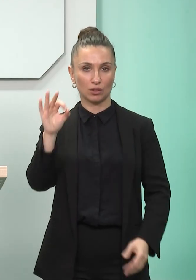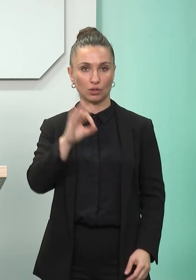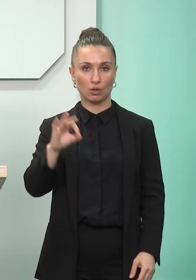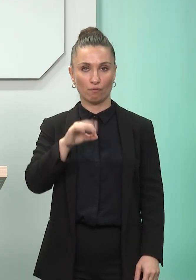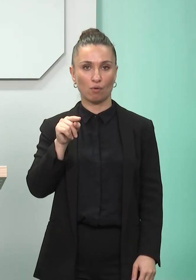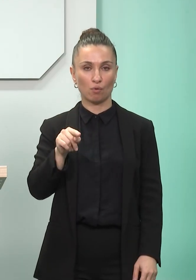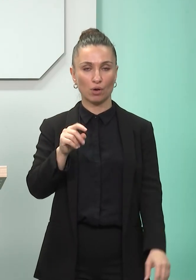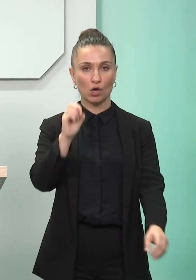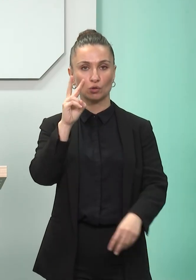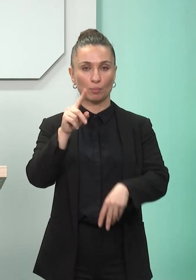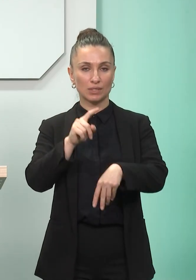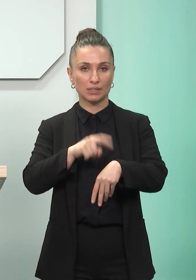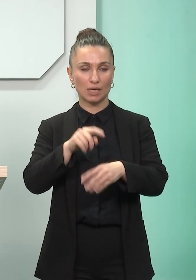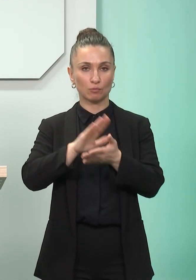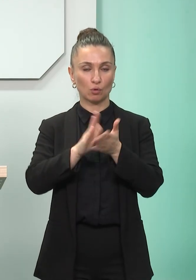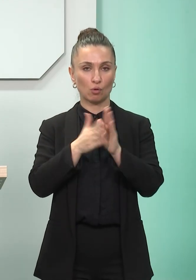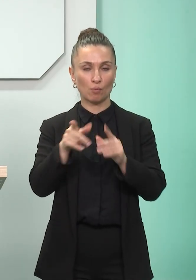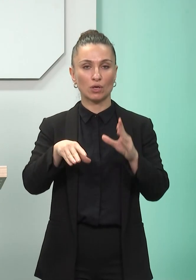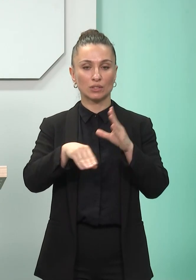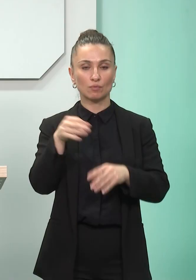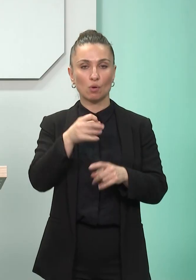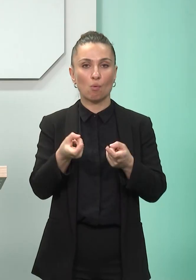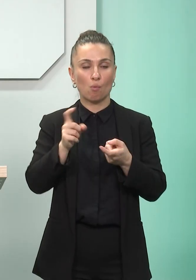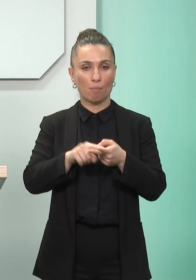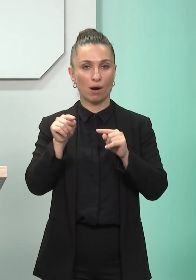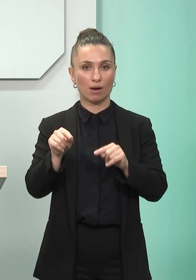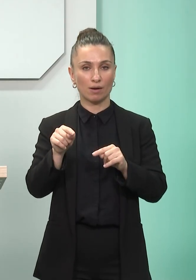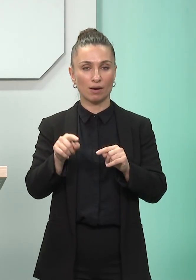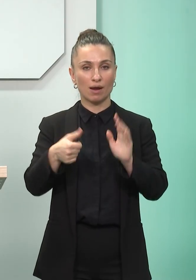შესახებ. 12 საათისთვის საარჩევნო უბნებზე